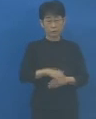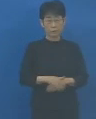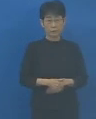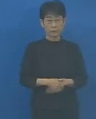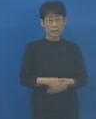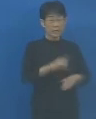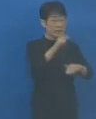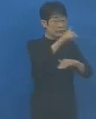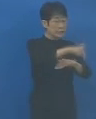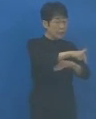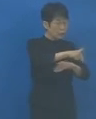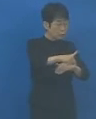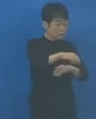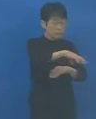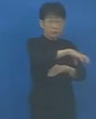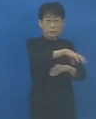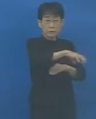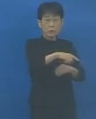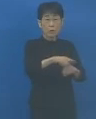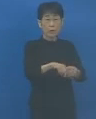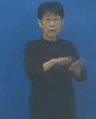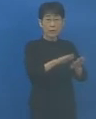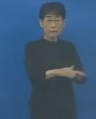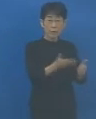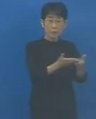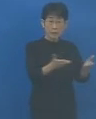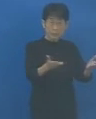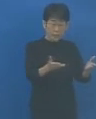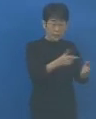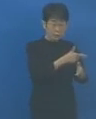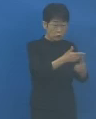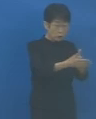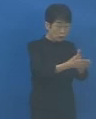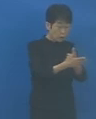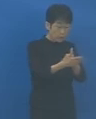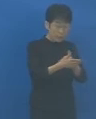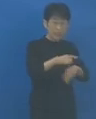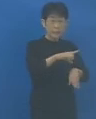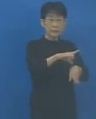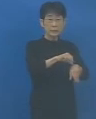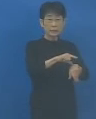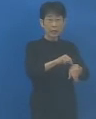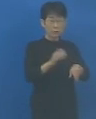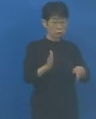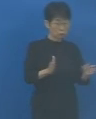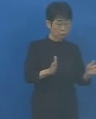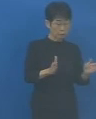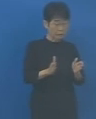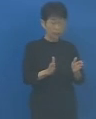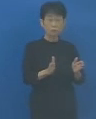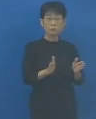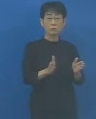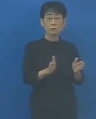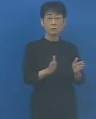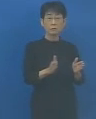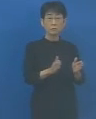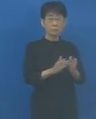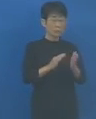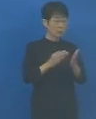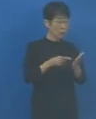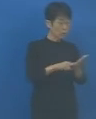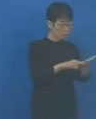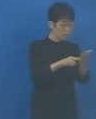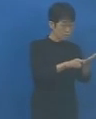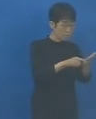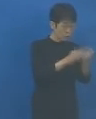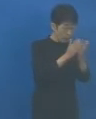はまあ今お店の方の協力も得ながら時短要請を進めてきました。まあ、正直申し上げてそ